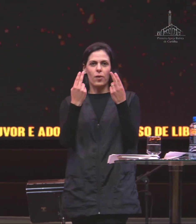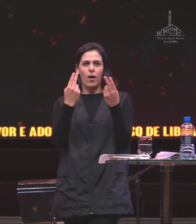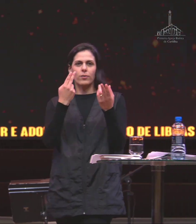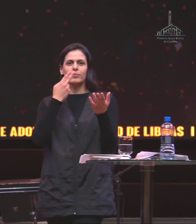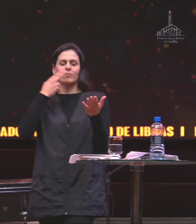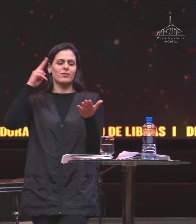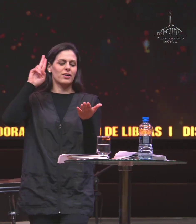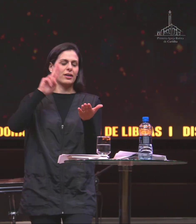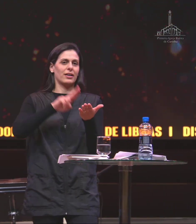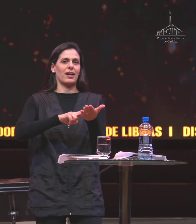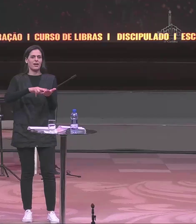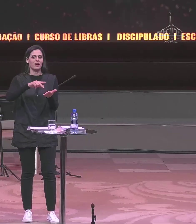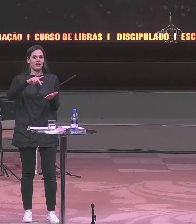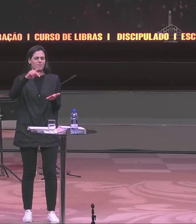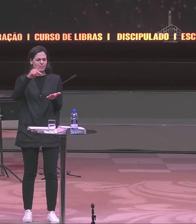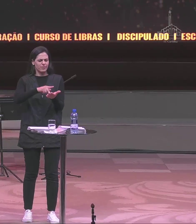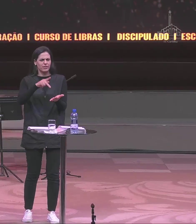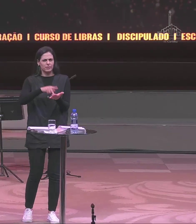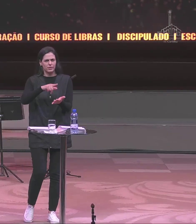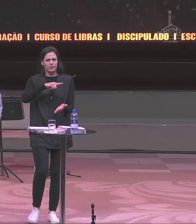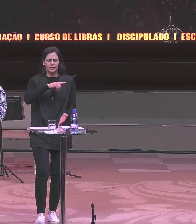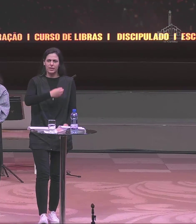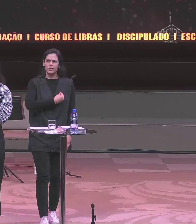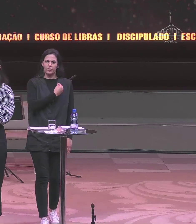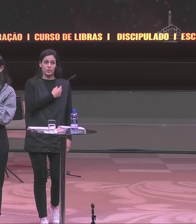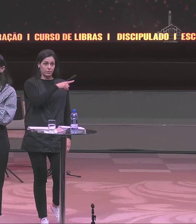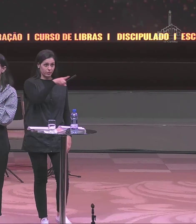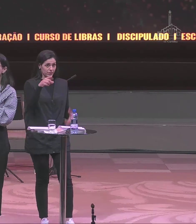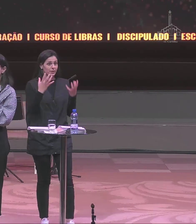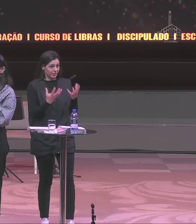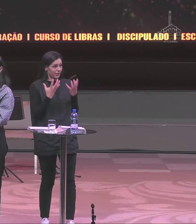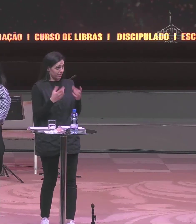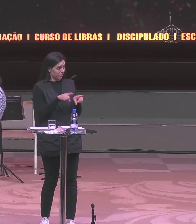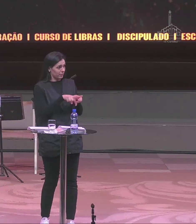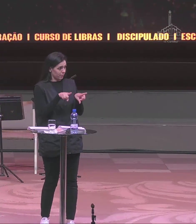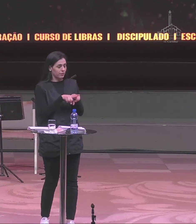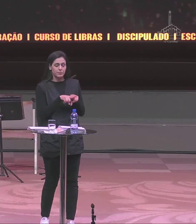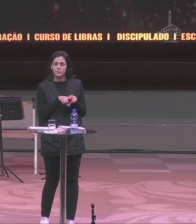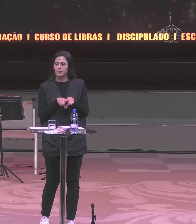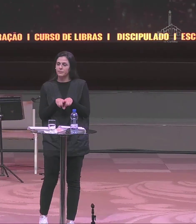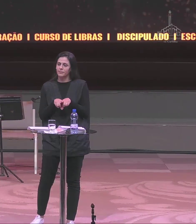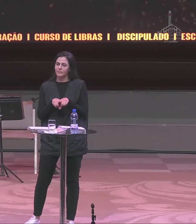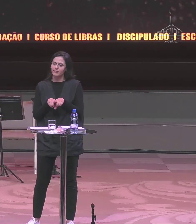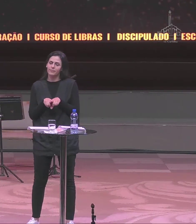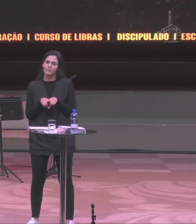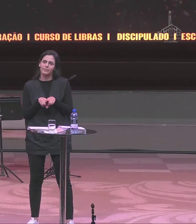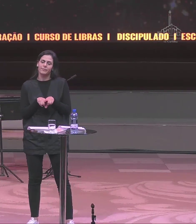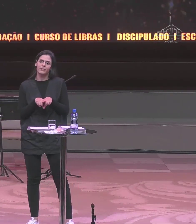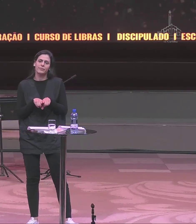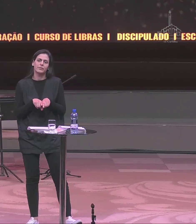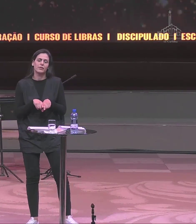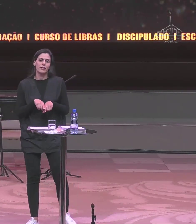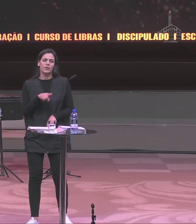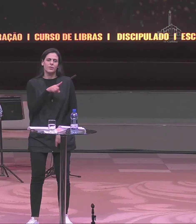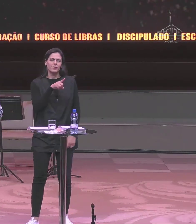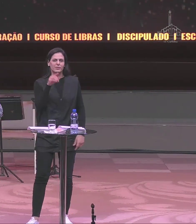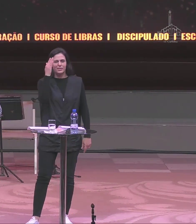mas no final das contas, nessa história, eu sou o ator principal. Você, minha filha, pode ser uma coadjuvante,